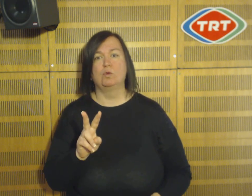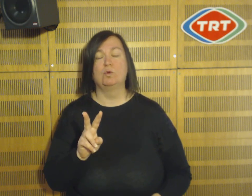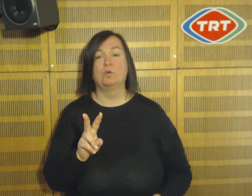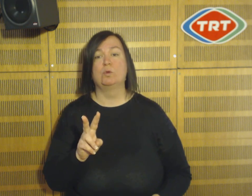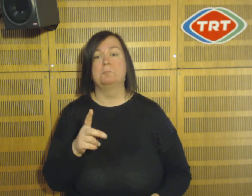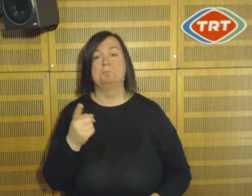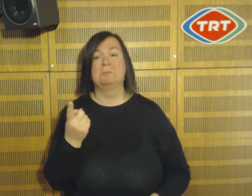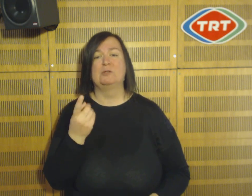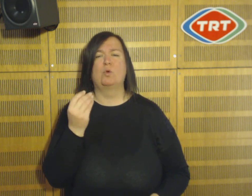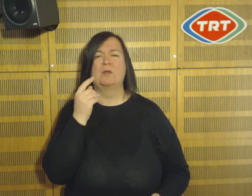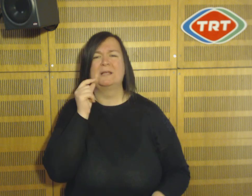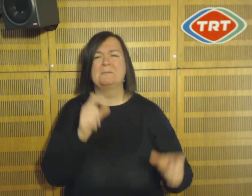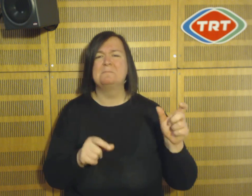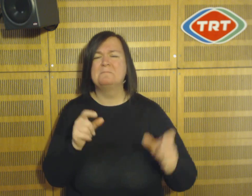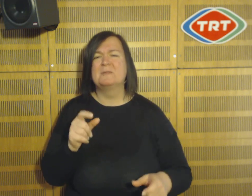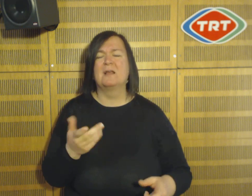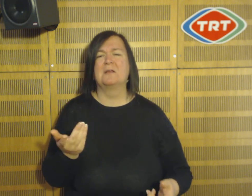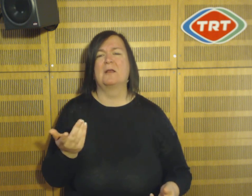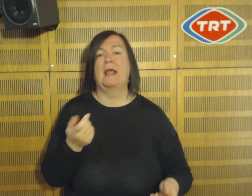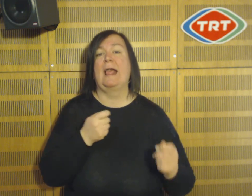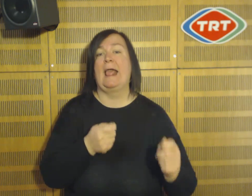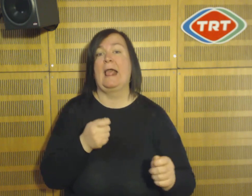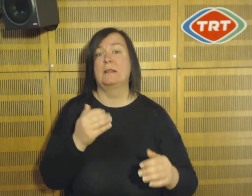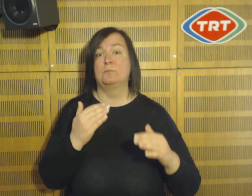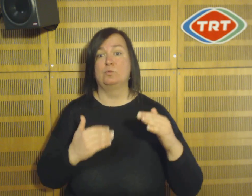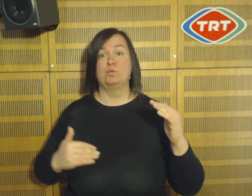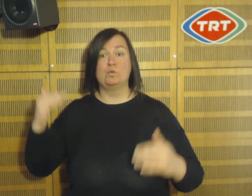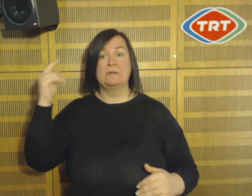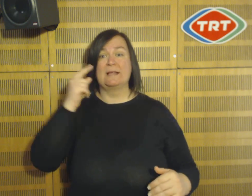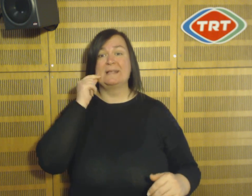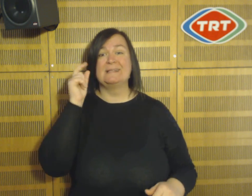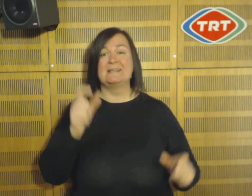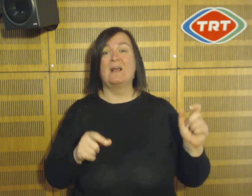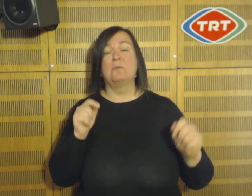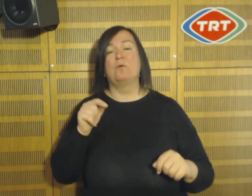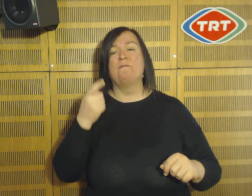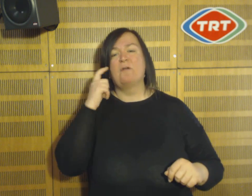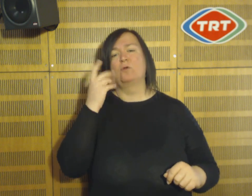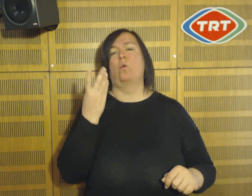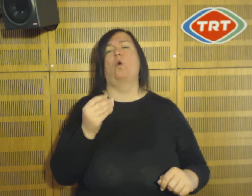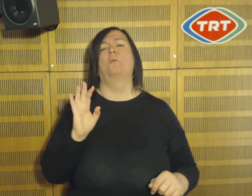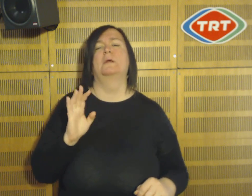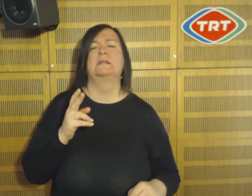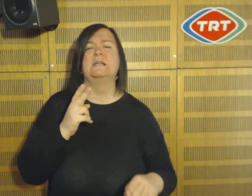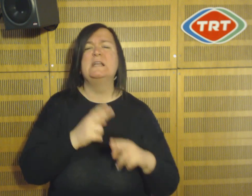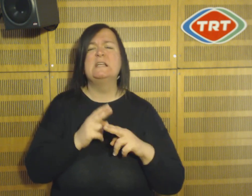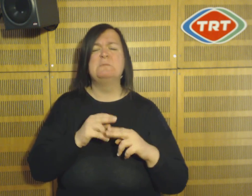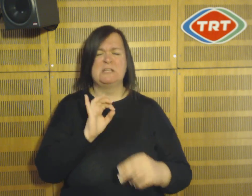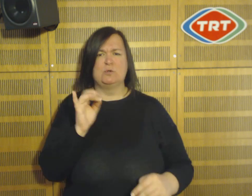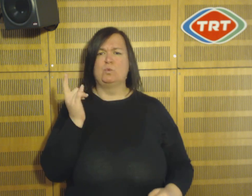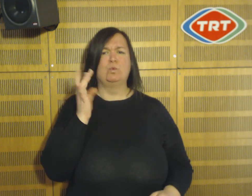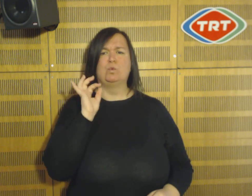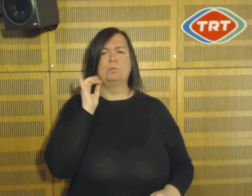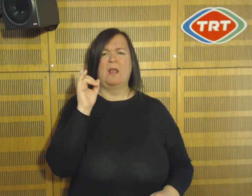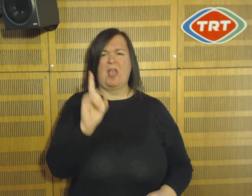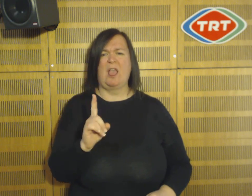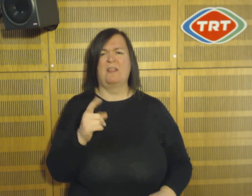birçok kimse Eee Hatta eğitim düzeyi yüksek olan insanların b bunun farkında olmadığını ismini hiç daha duymadığını ilk defa bizimle beraber